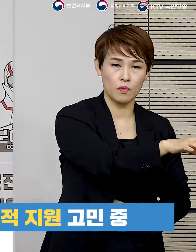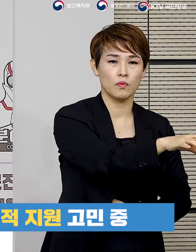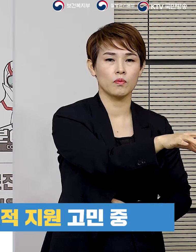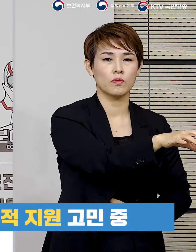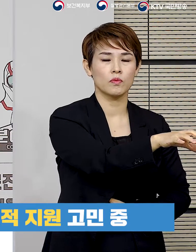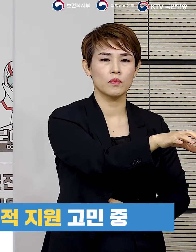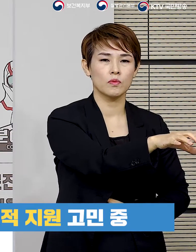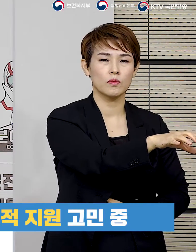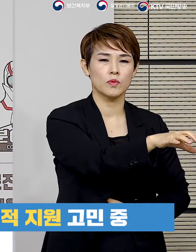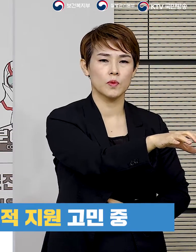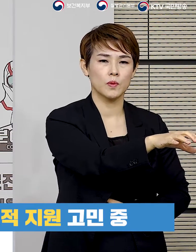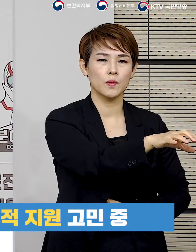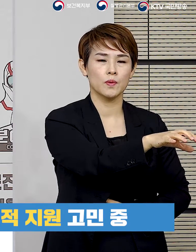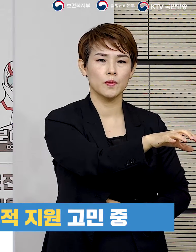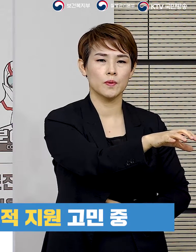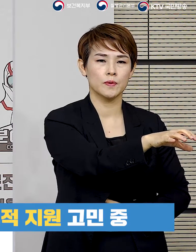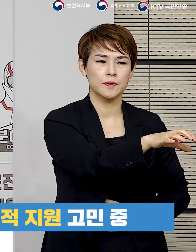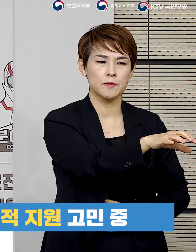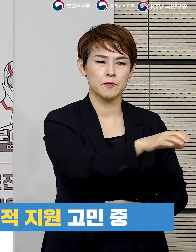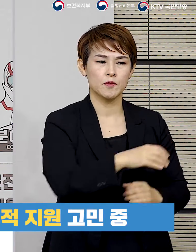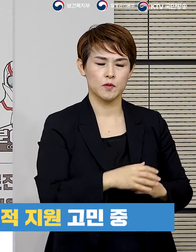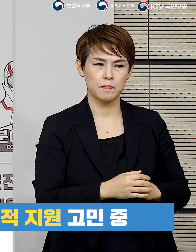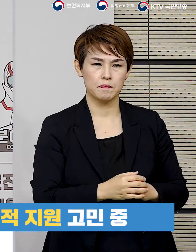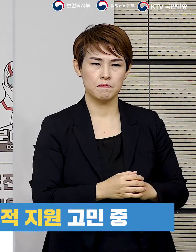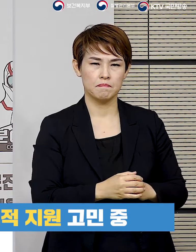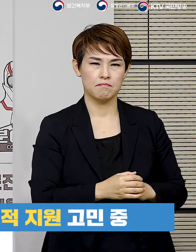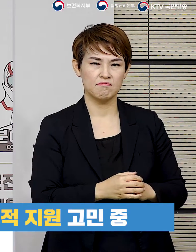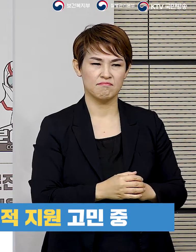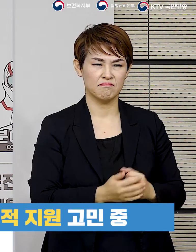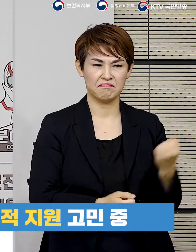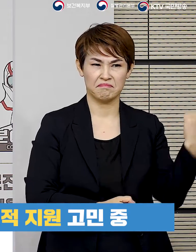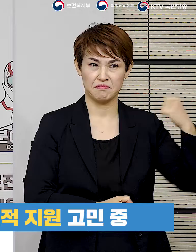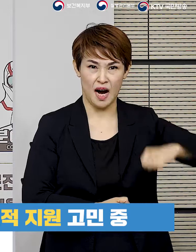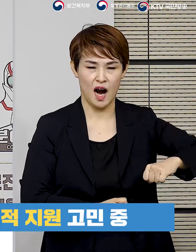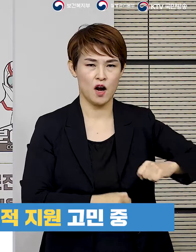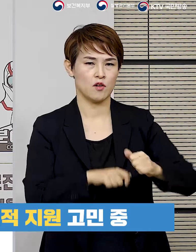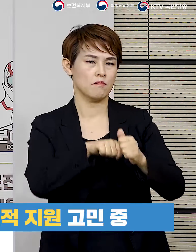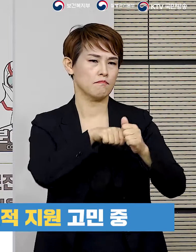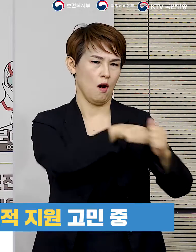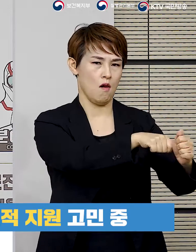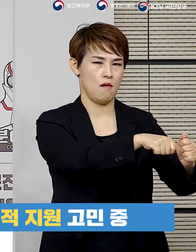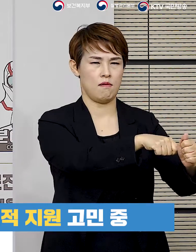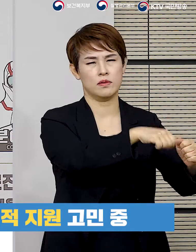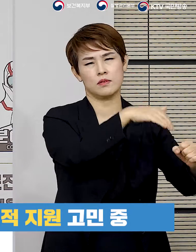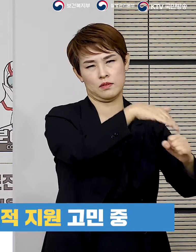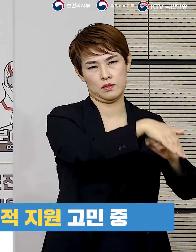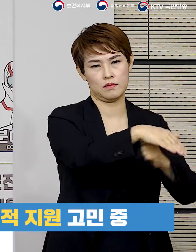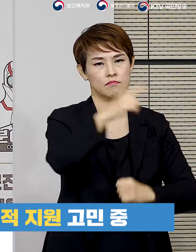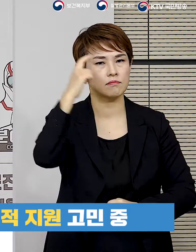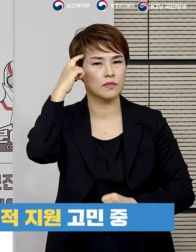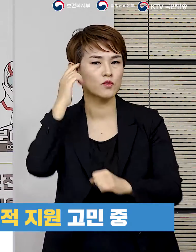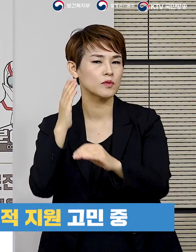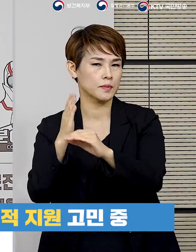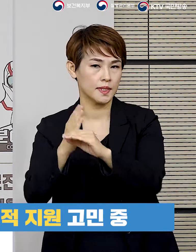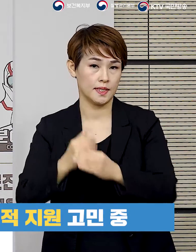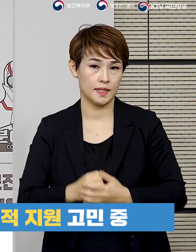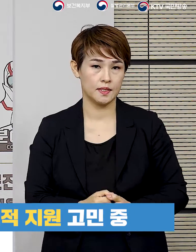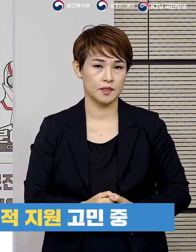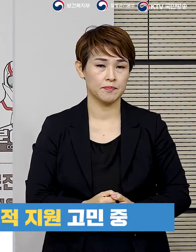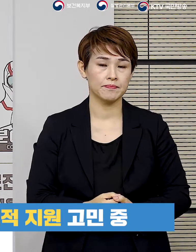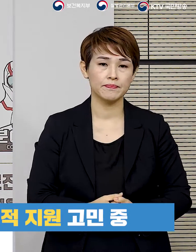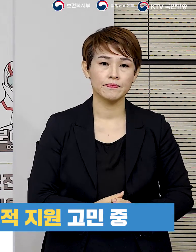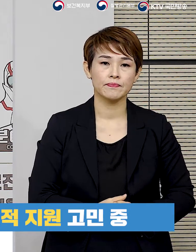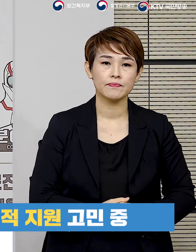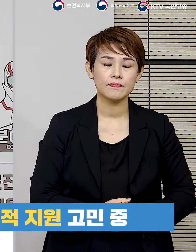위험도가 높은 집단에 대한 최소한의 조치는 법으로 벌칙을 강제하는 등의 방안도